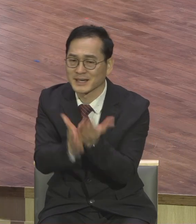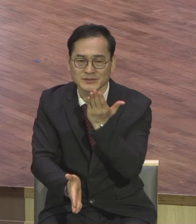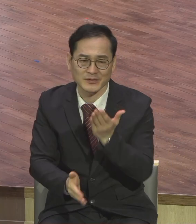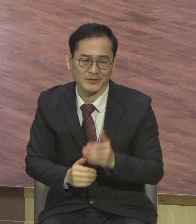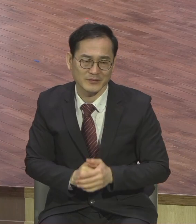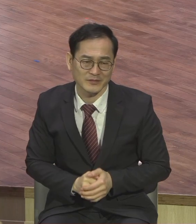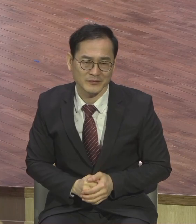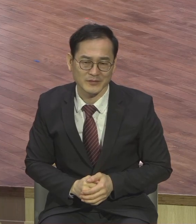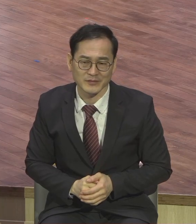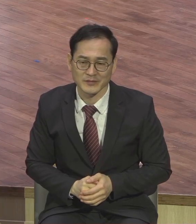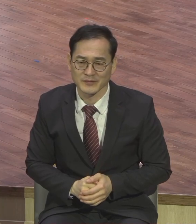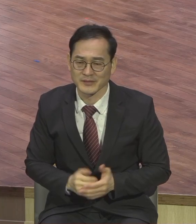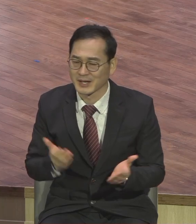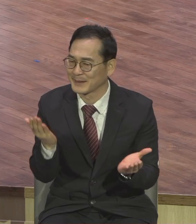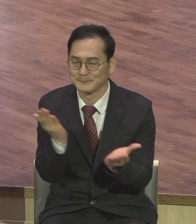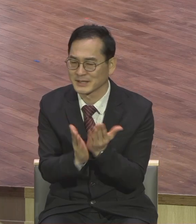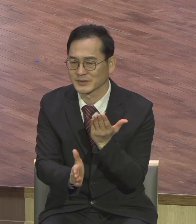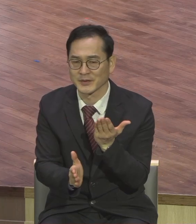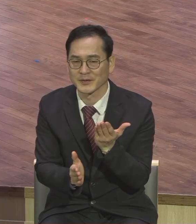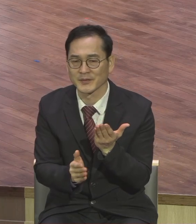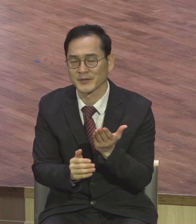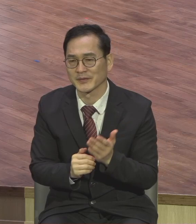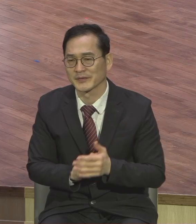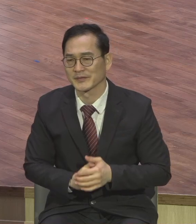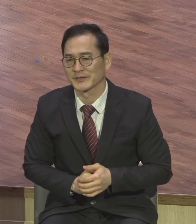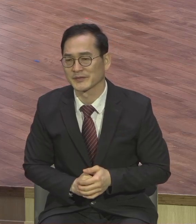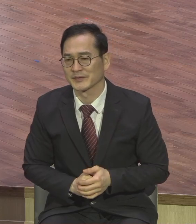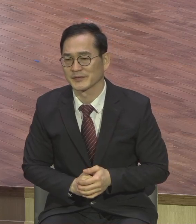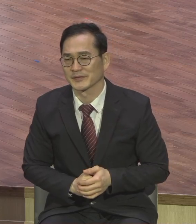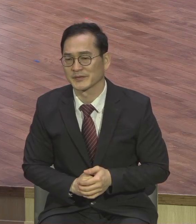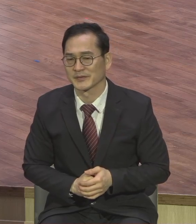없는, 방향이 맞지 않는